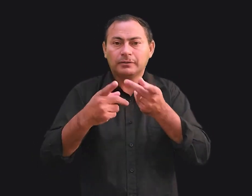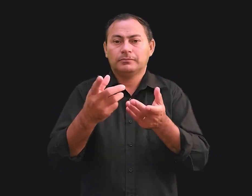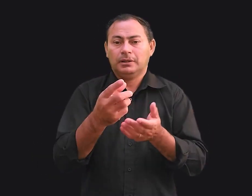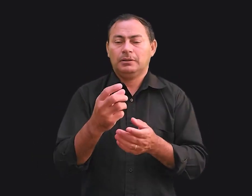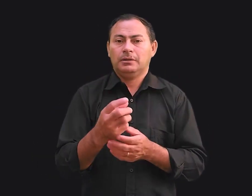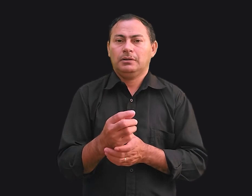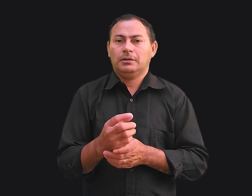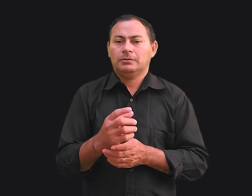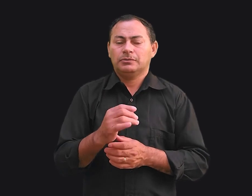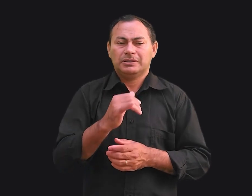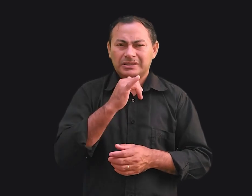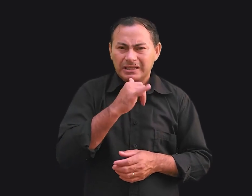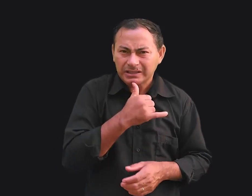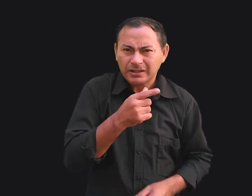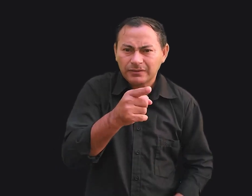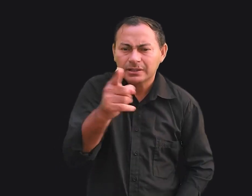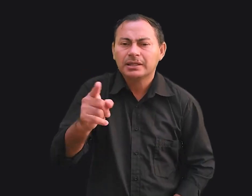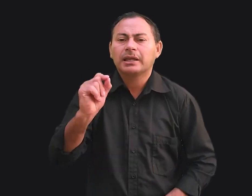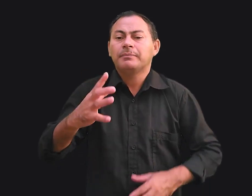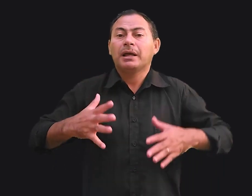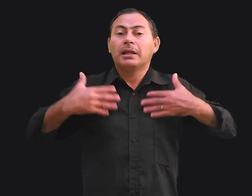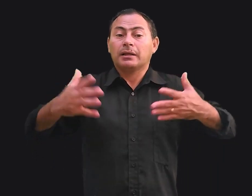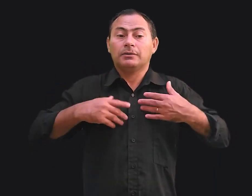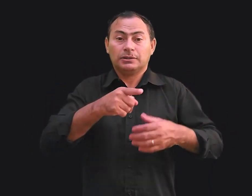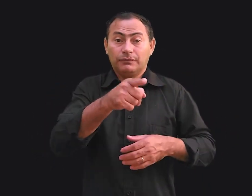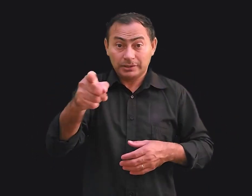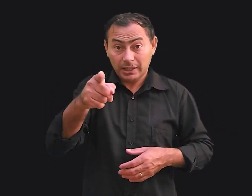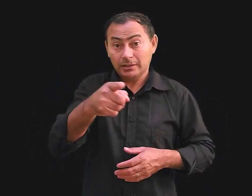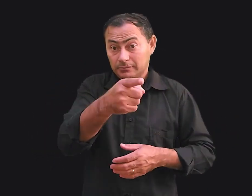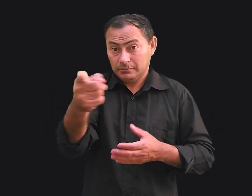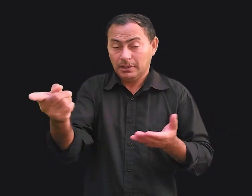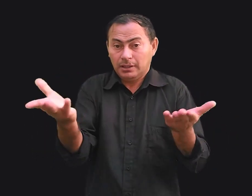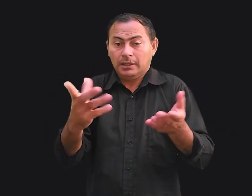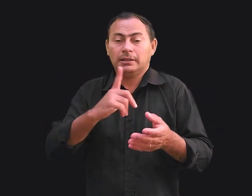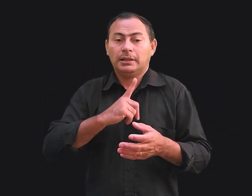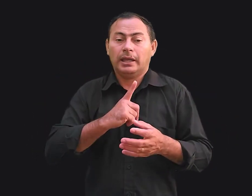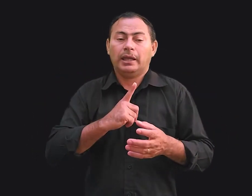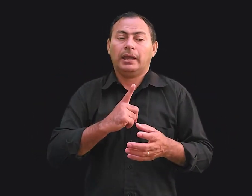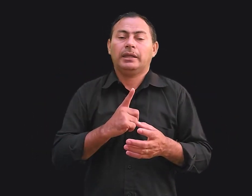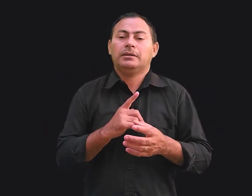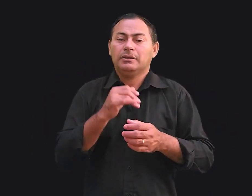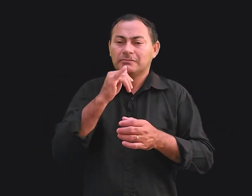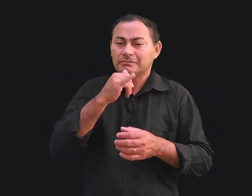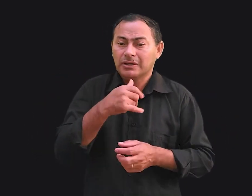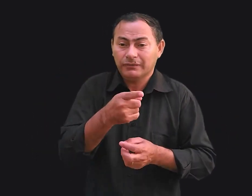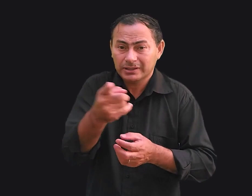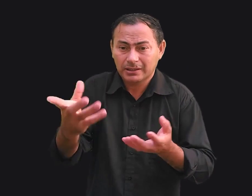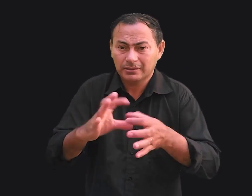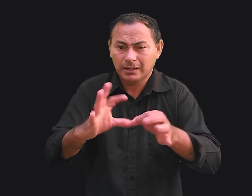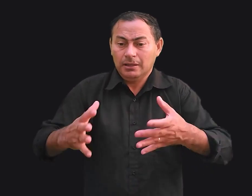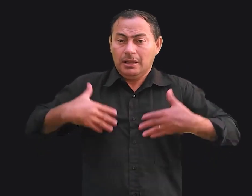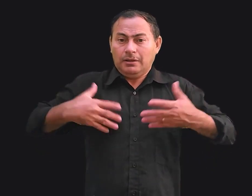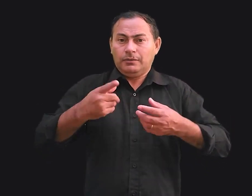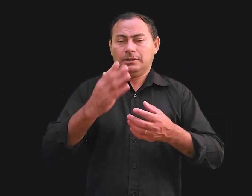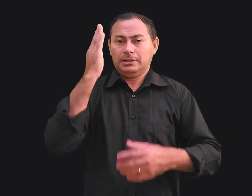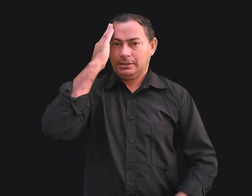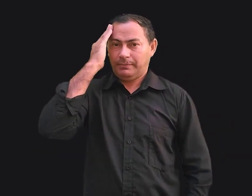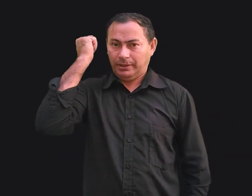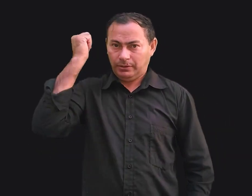pois se os entristeço, quem me alegrará senão vocês, a quem tenho entristecido? Isso sim é sabedoria.